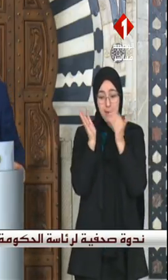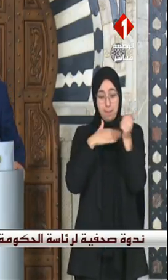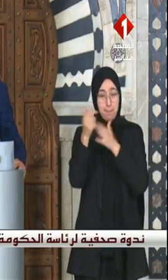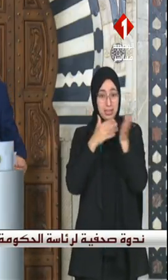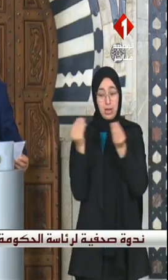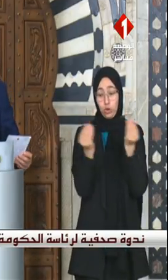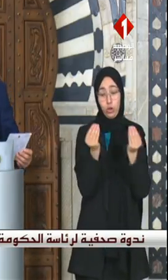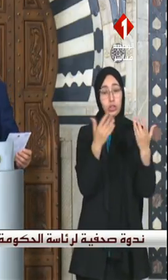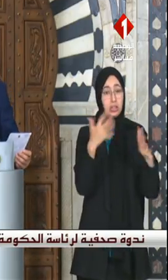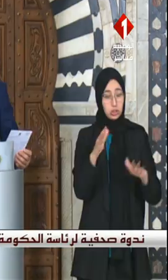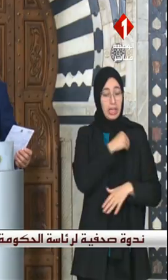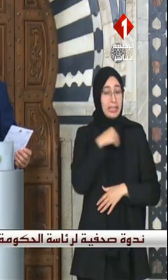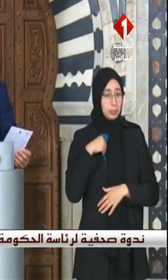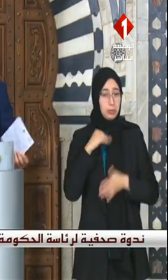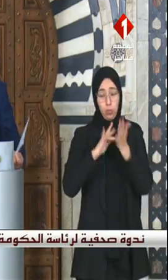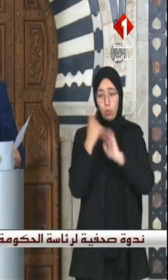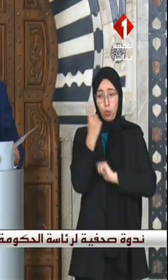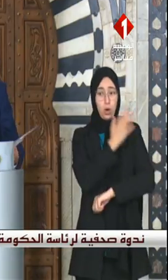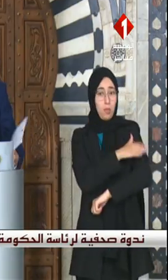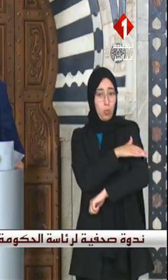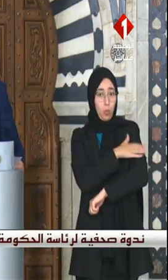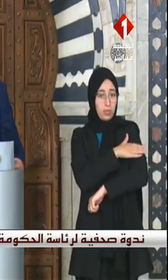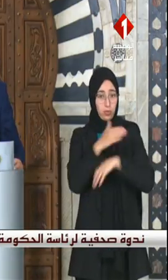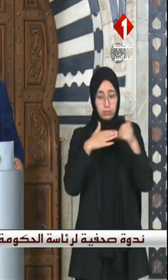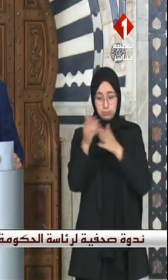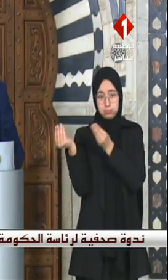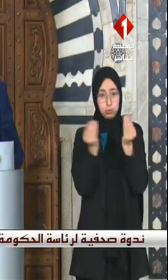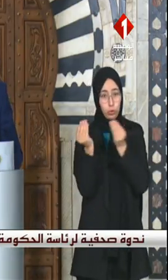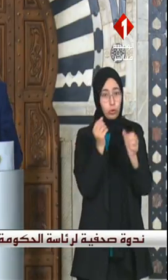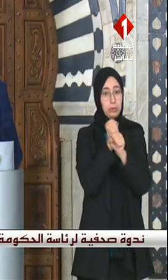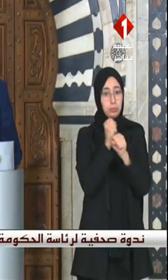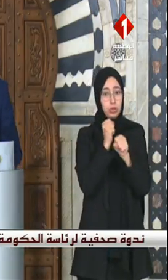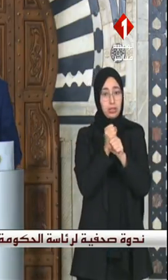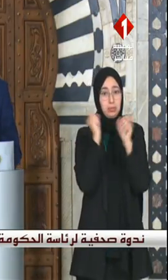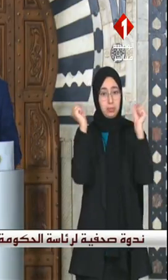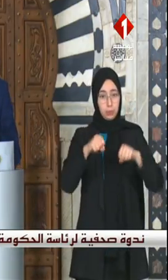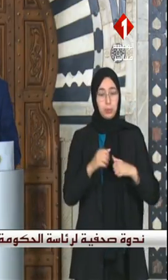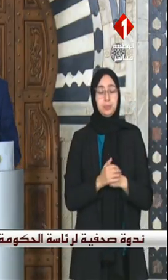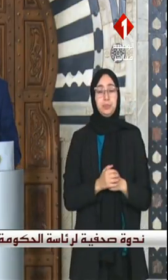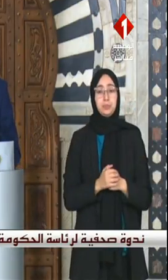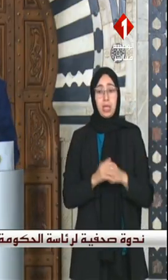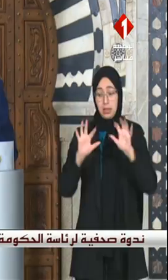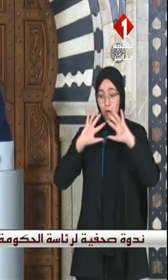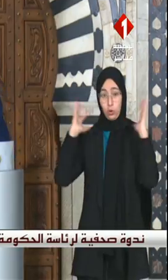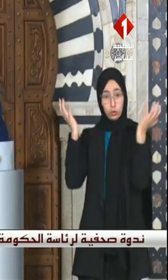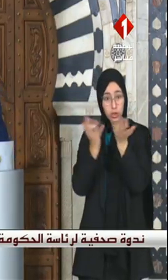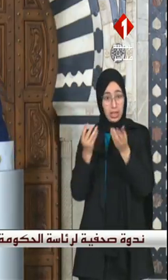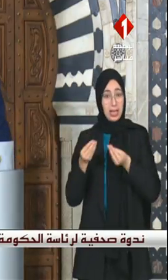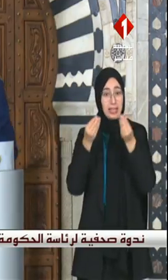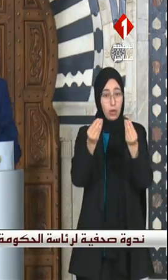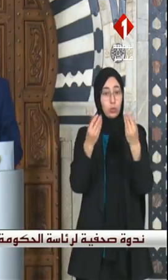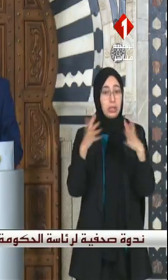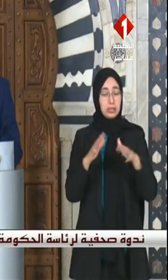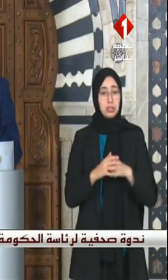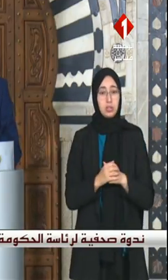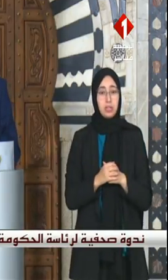إدارات الطبية والشبه الطبية للعمل بهذه المستشفيات. هذاش حبيت نقول لكم، أنا حبيت